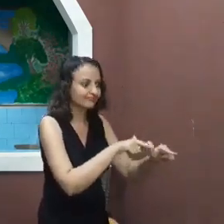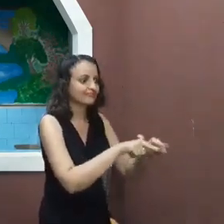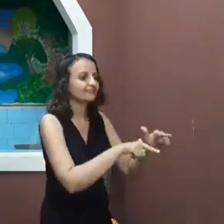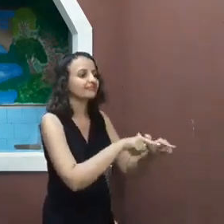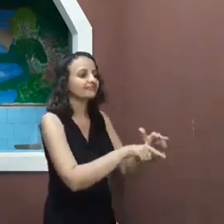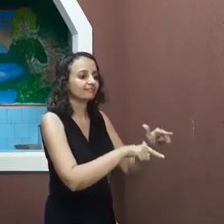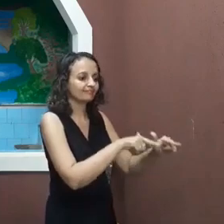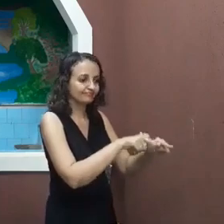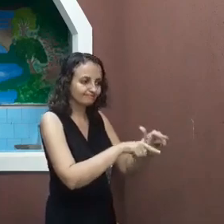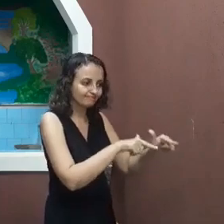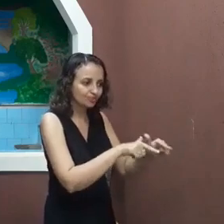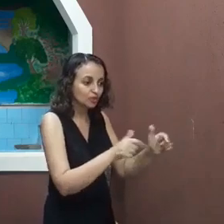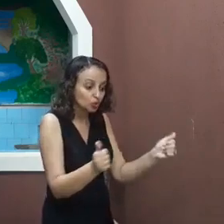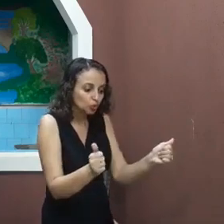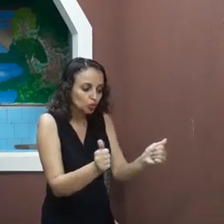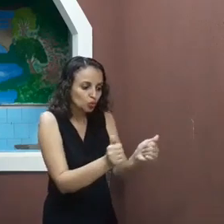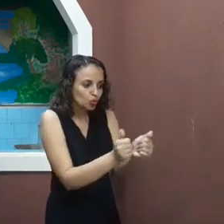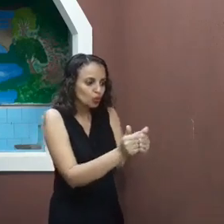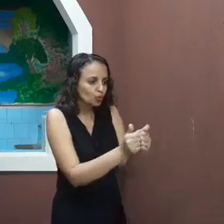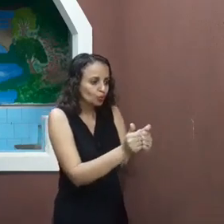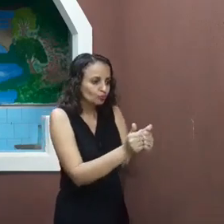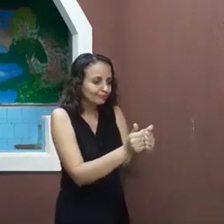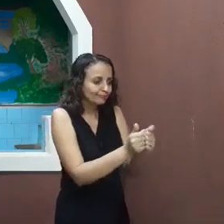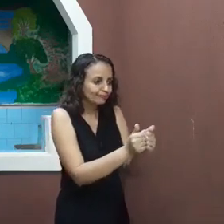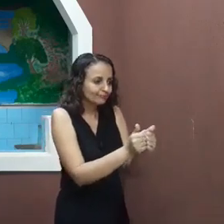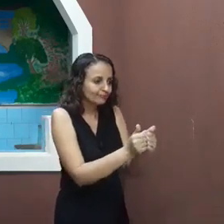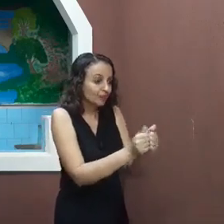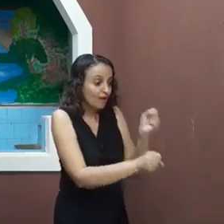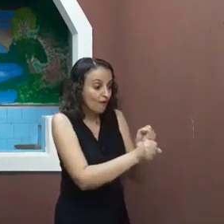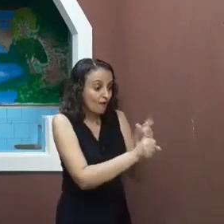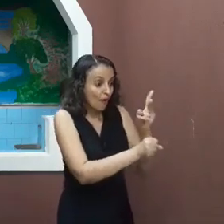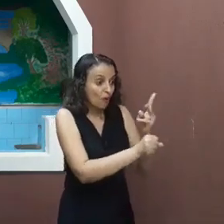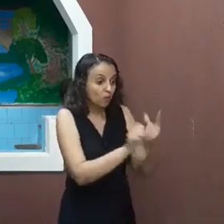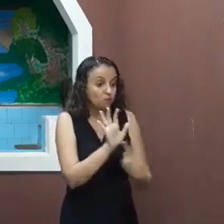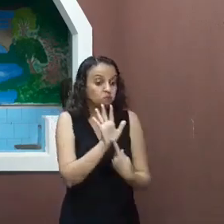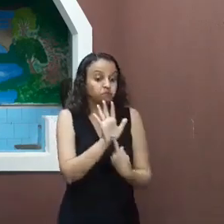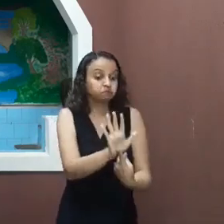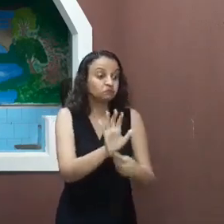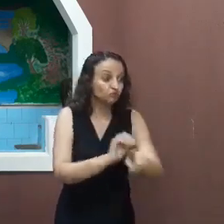produz obras, e as obras confirmam a fé. Tá aí.